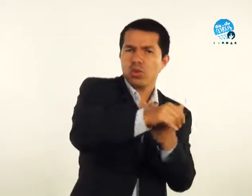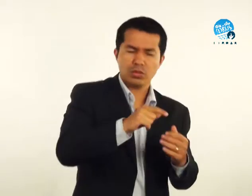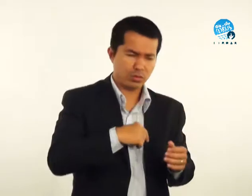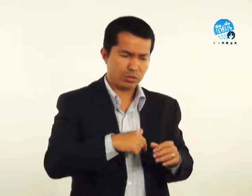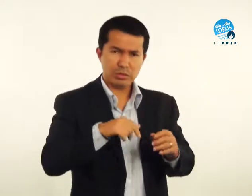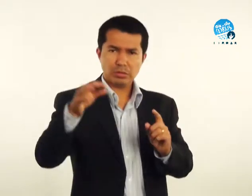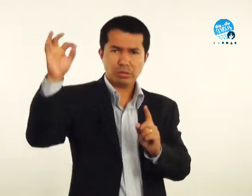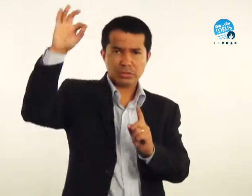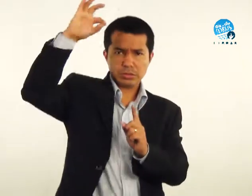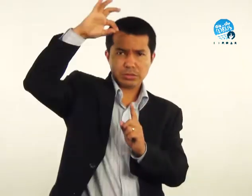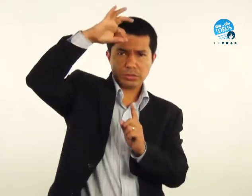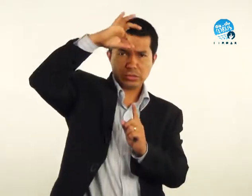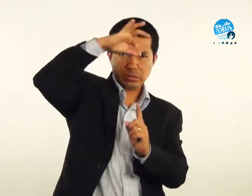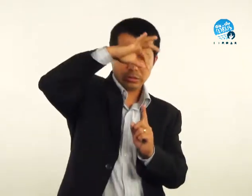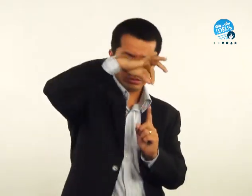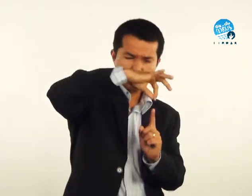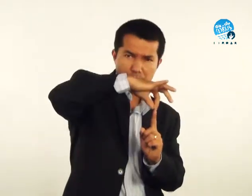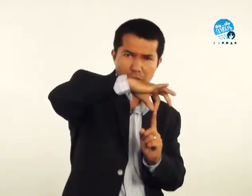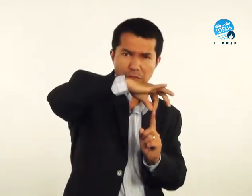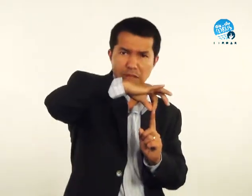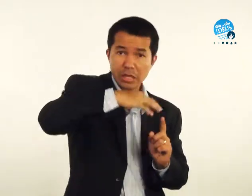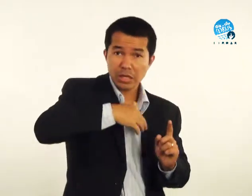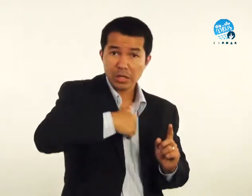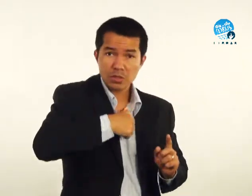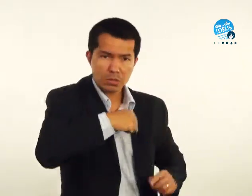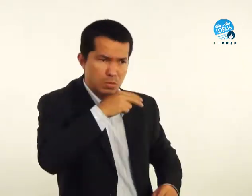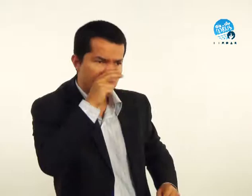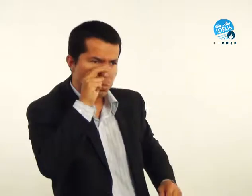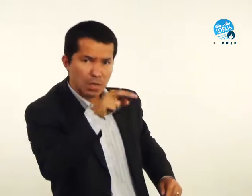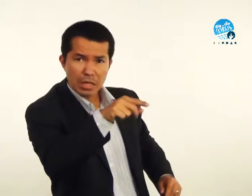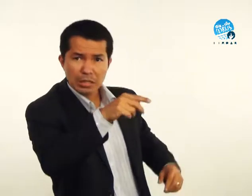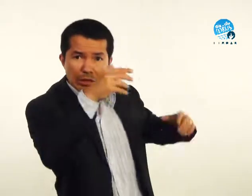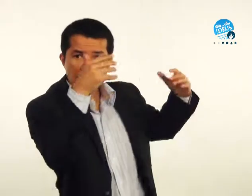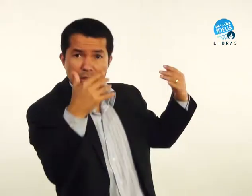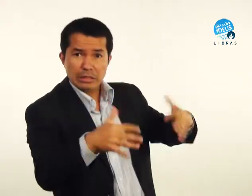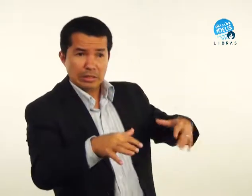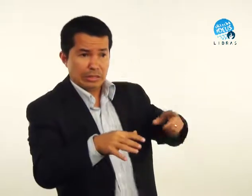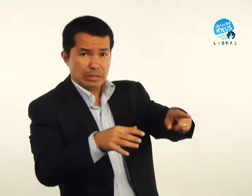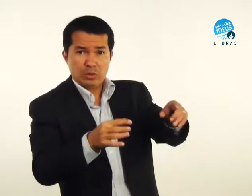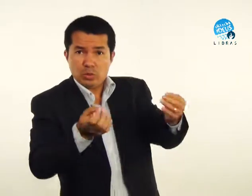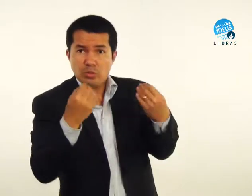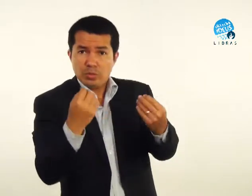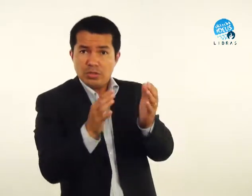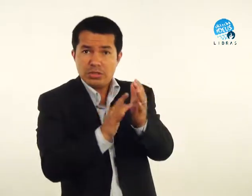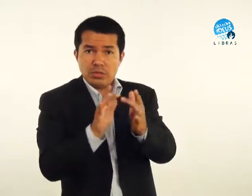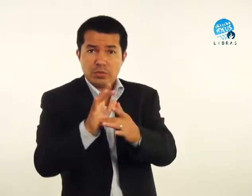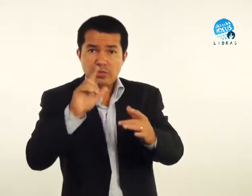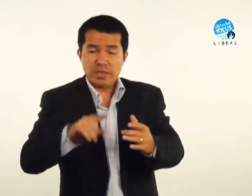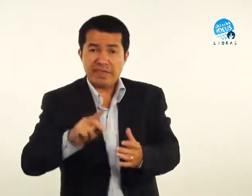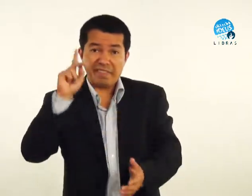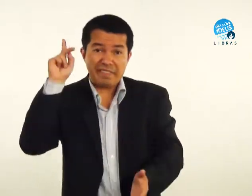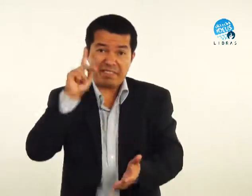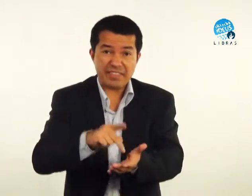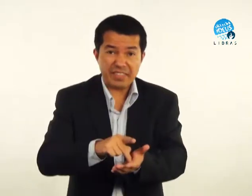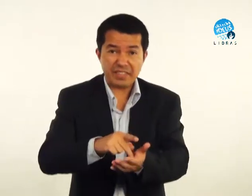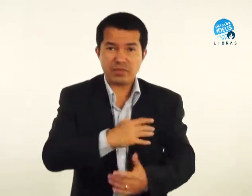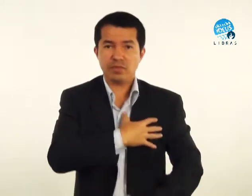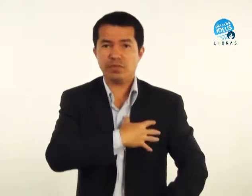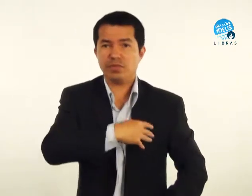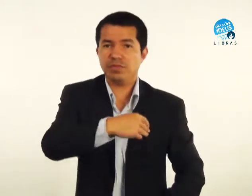com o Espírito Santo. E eu vi isso, e por esse motivo tenho declarado que ele é